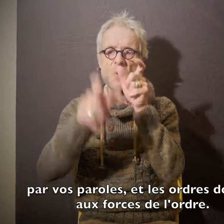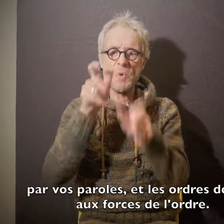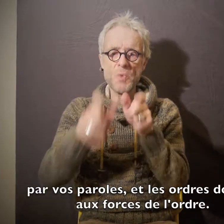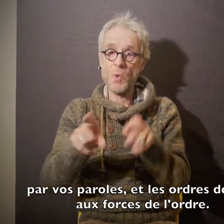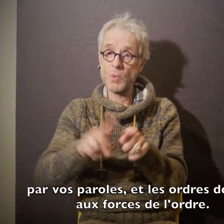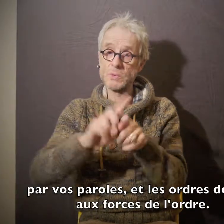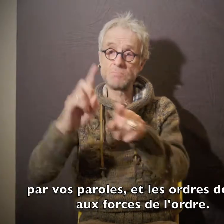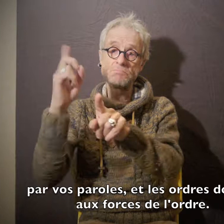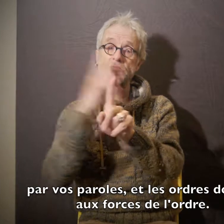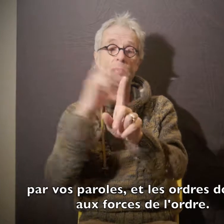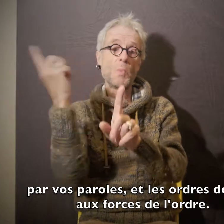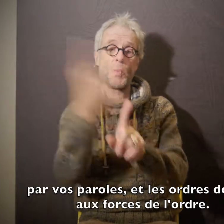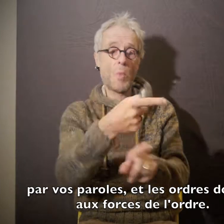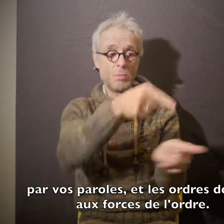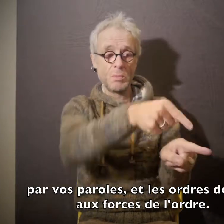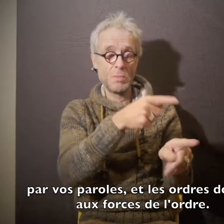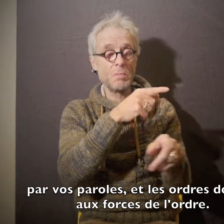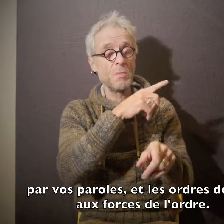les ordres donnés aux forces de l'ordre.